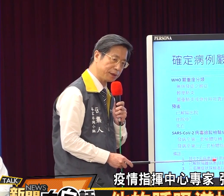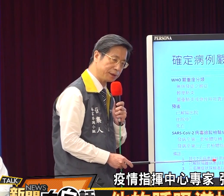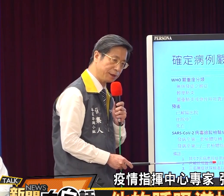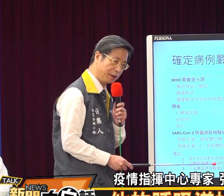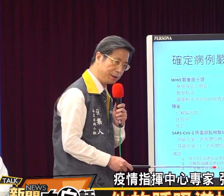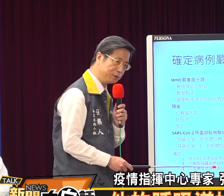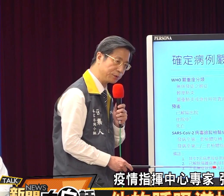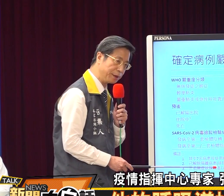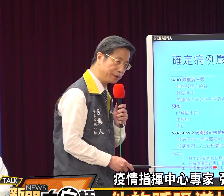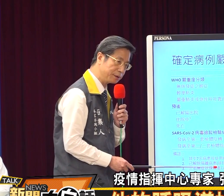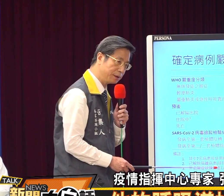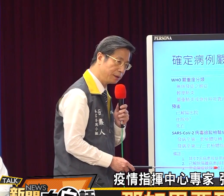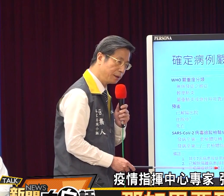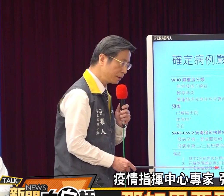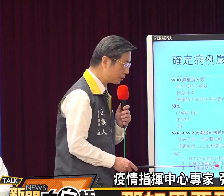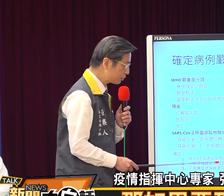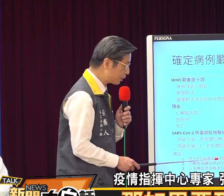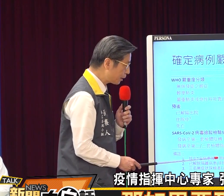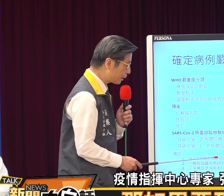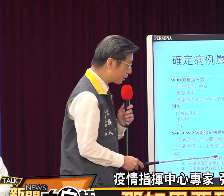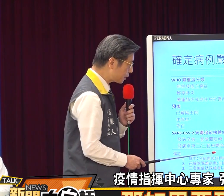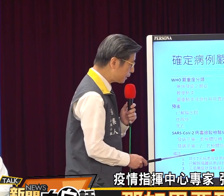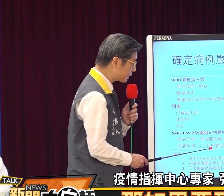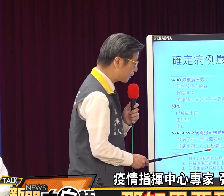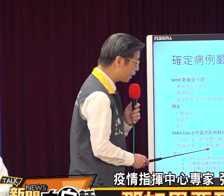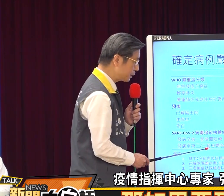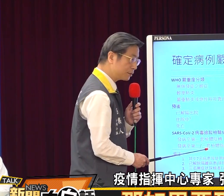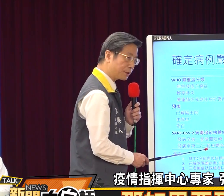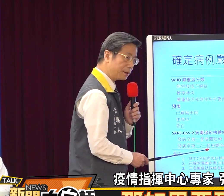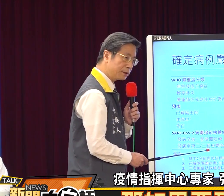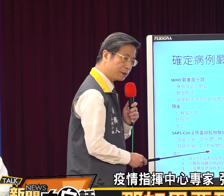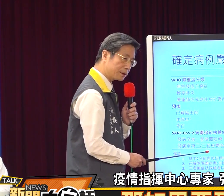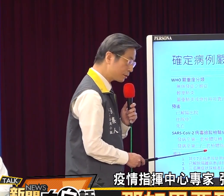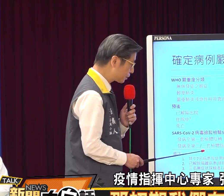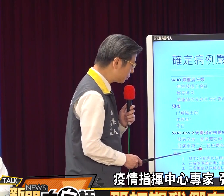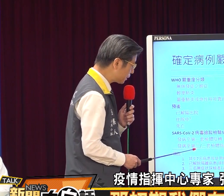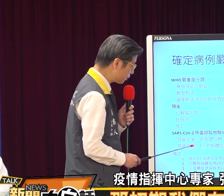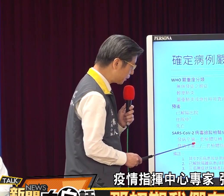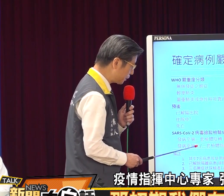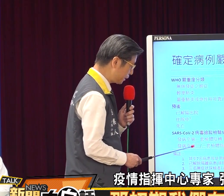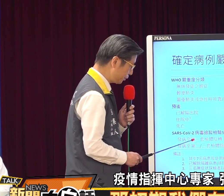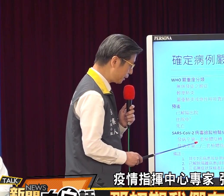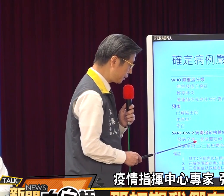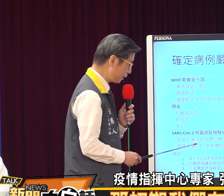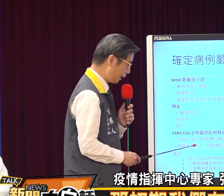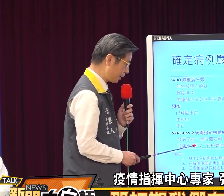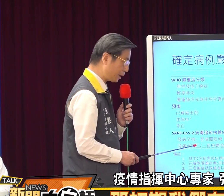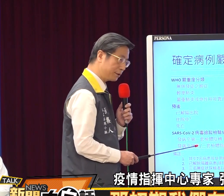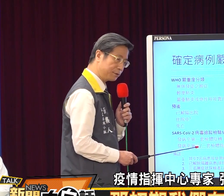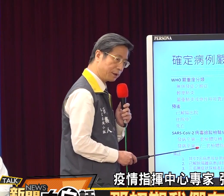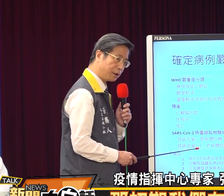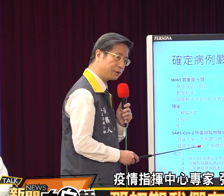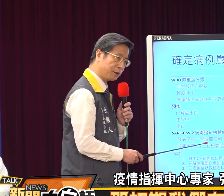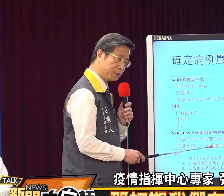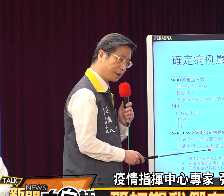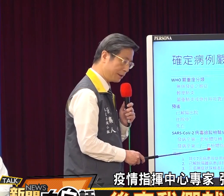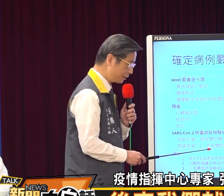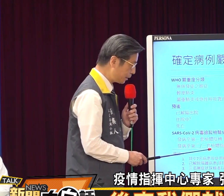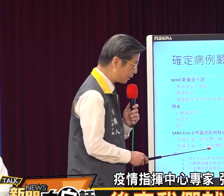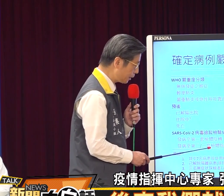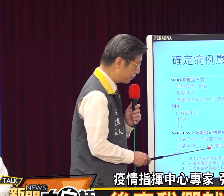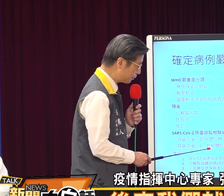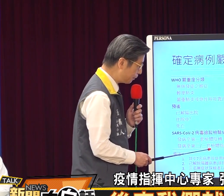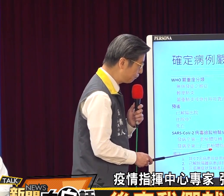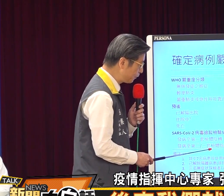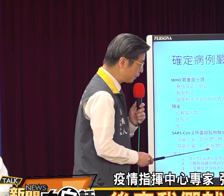检体才变成阴转哦。那如果要到第三套阴转，那初期我们有几位是2套阴转，到后来我们就